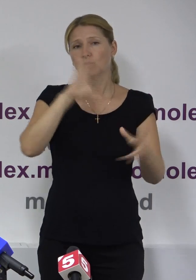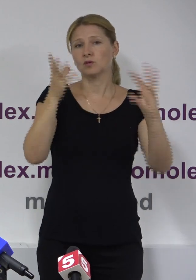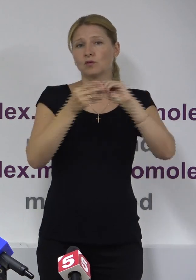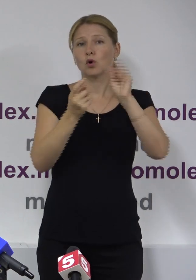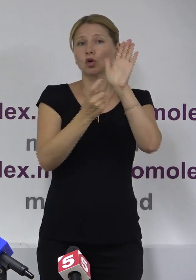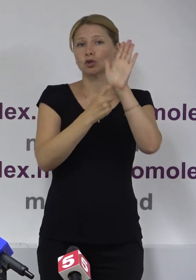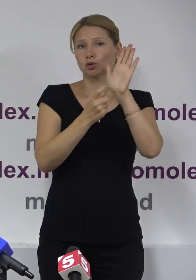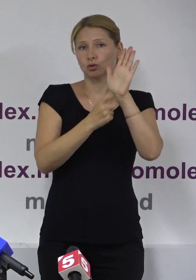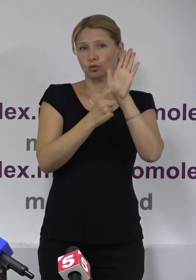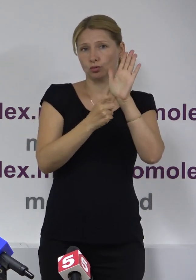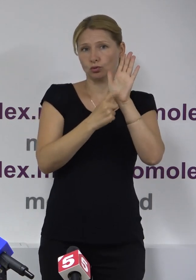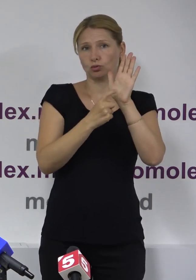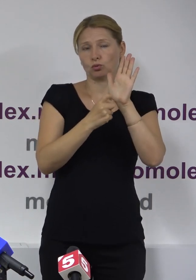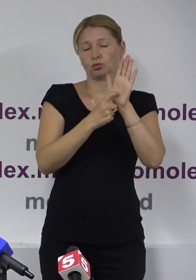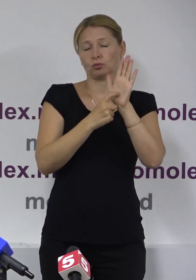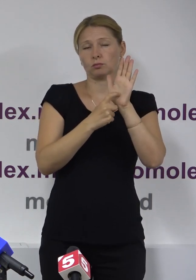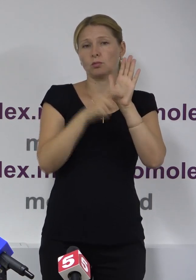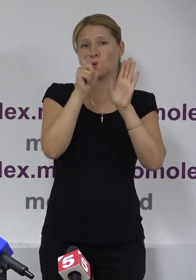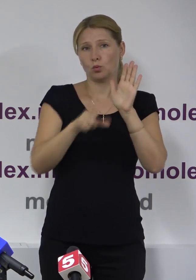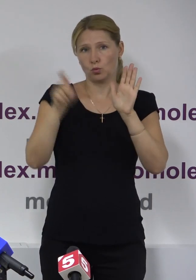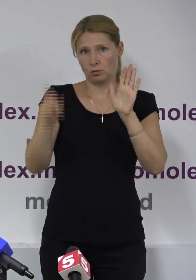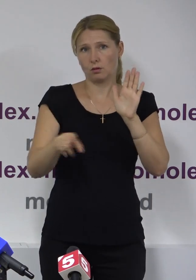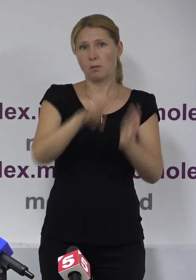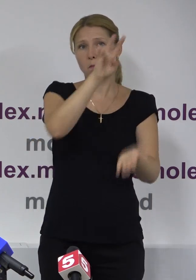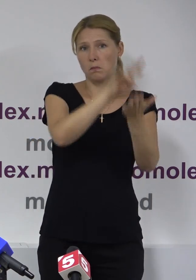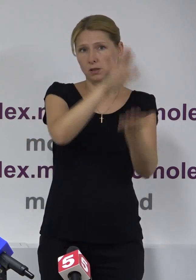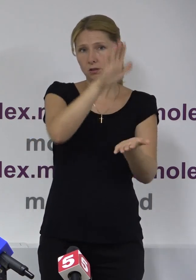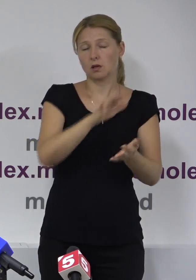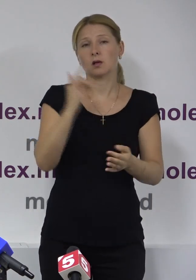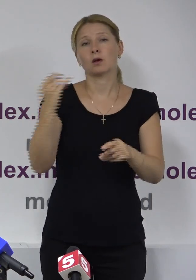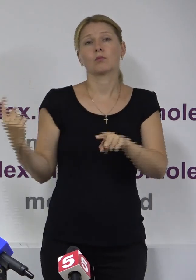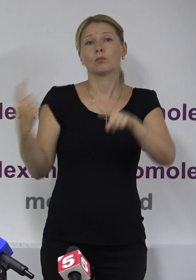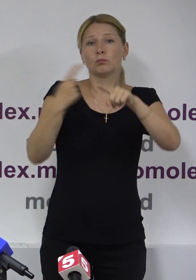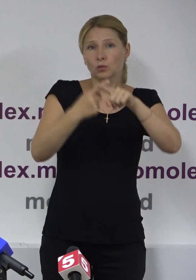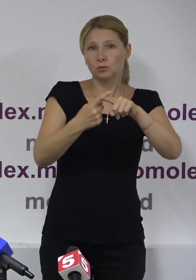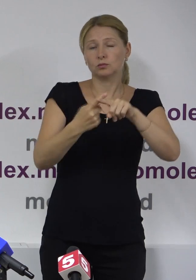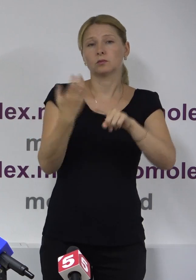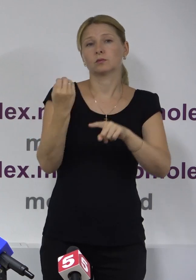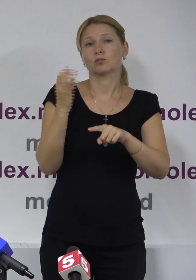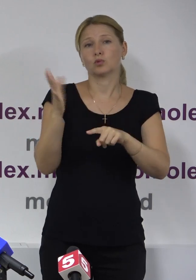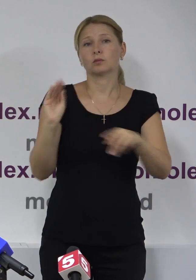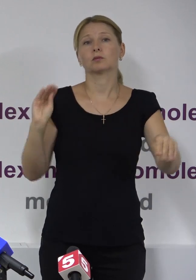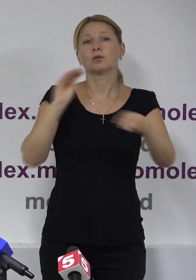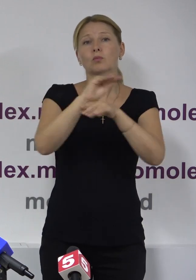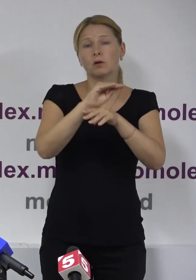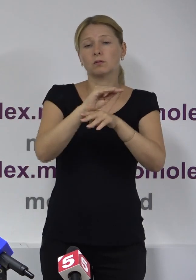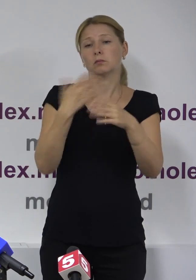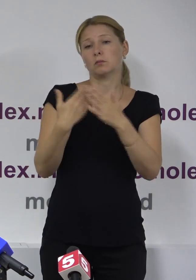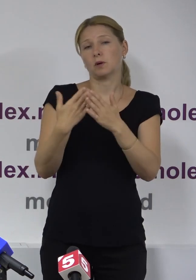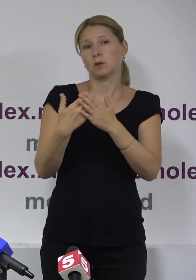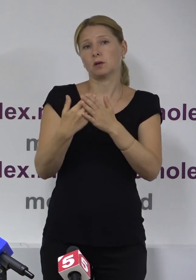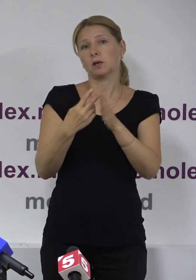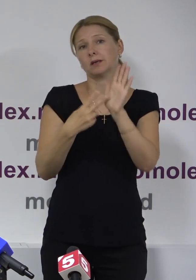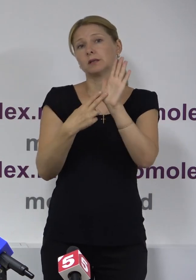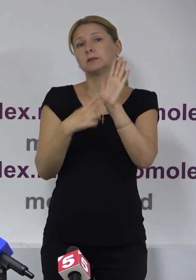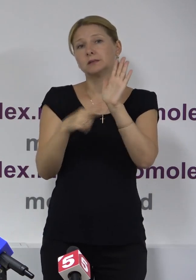600 de observatori statici în secțiile de votare. Pe lângă aceștia vor fi de asemenea detașați în jur de